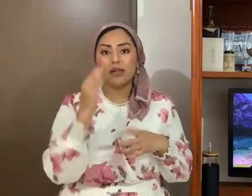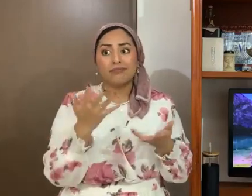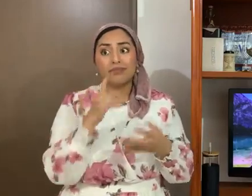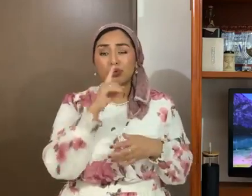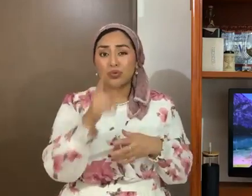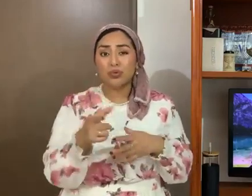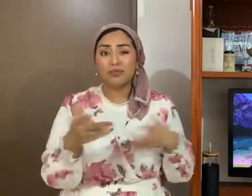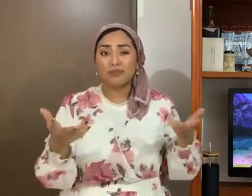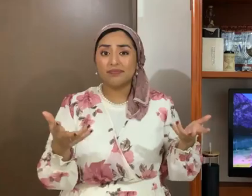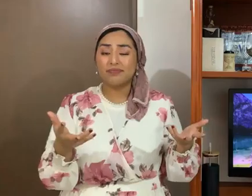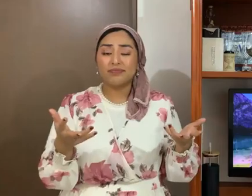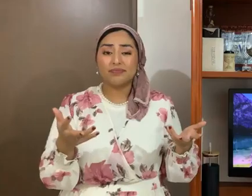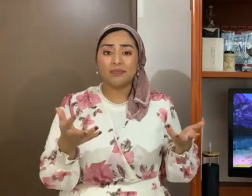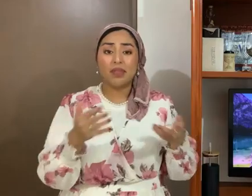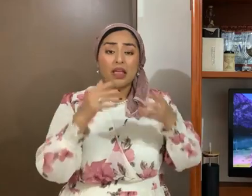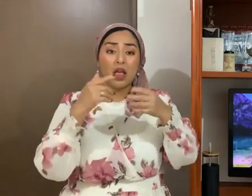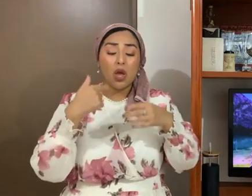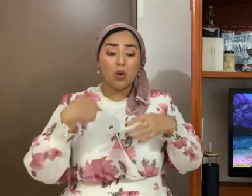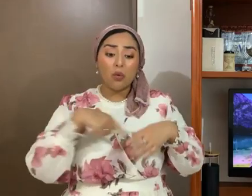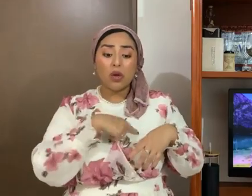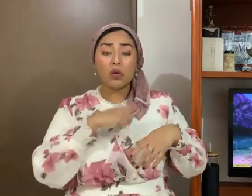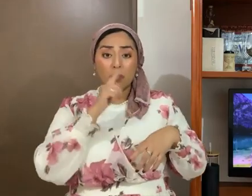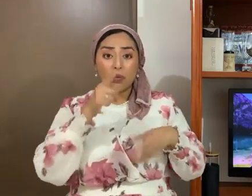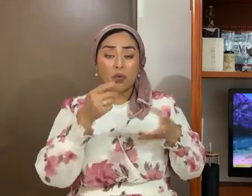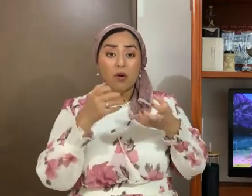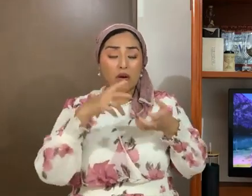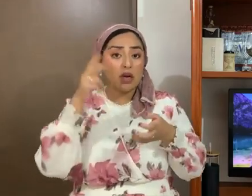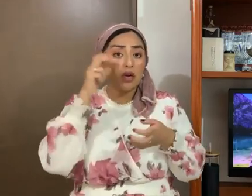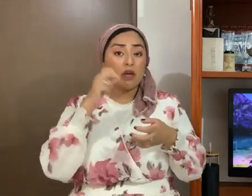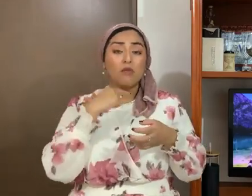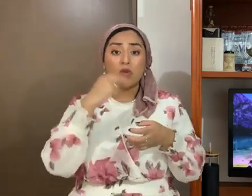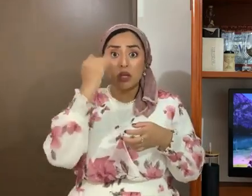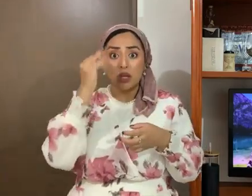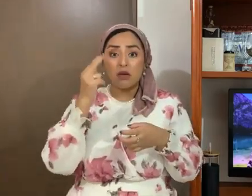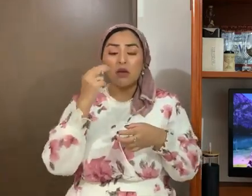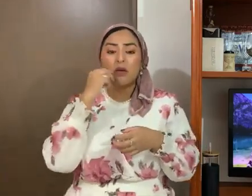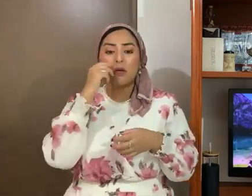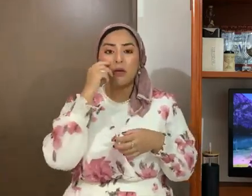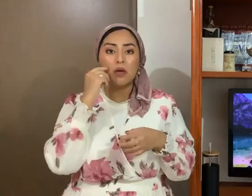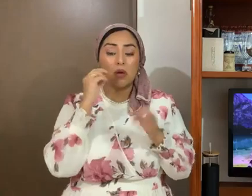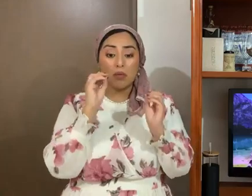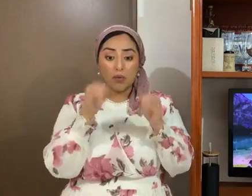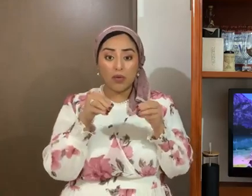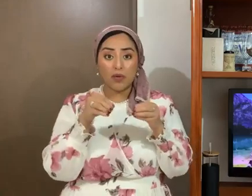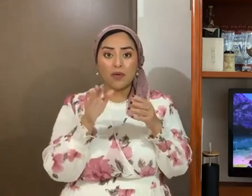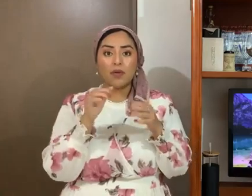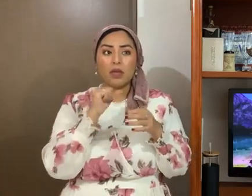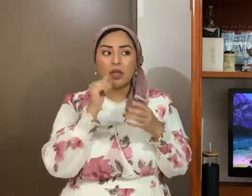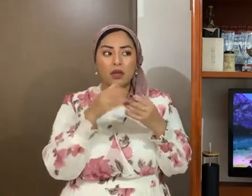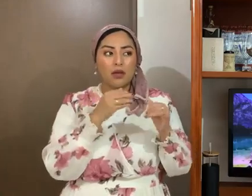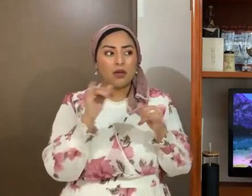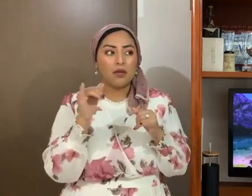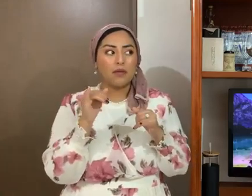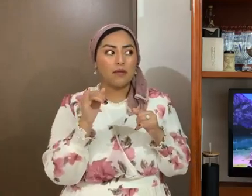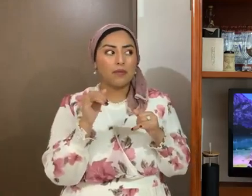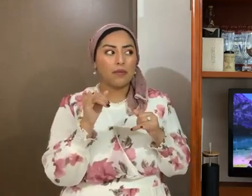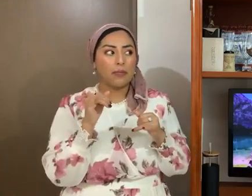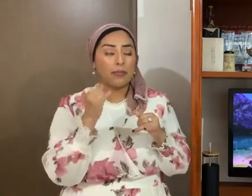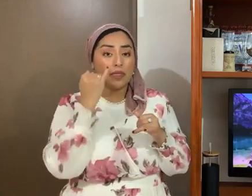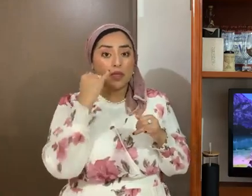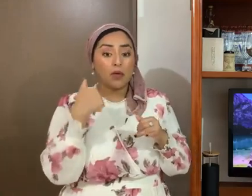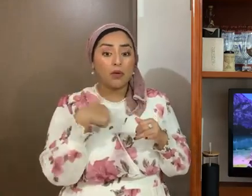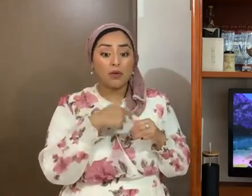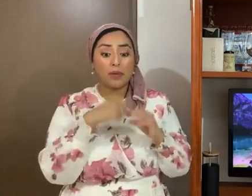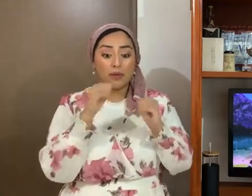es la realidad. Quienes sí quieren escuchar la voz del Eterno ponen temas, pero no los ponen como si fueran un amuleto. Si